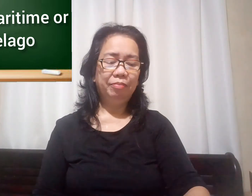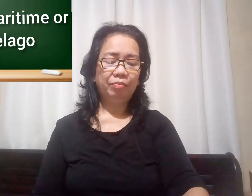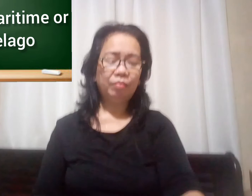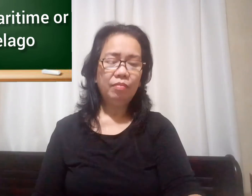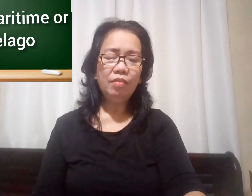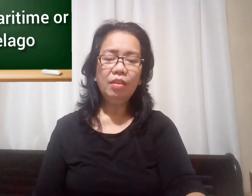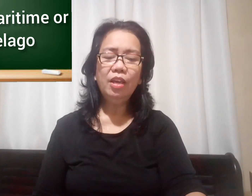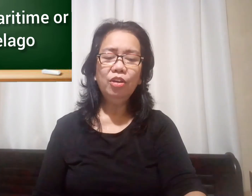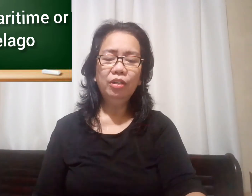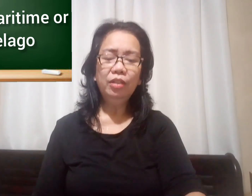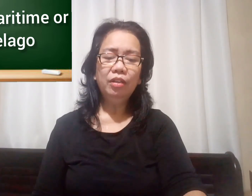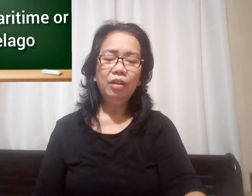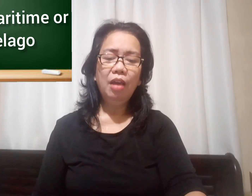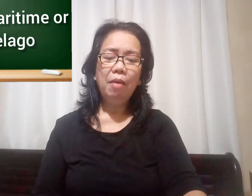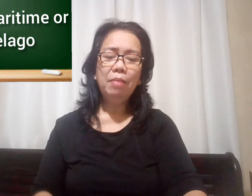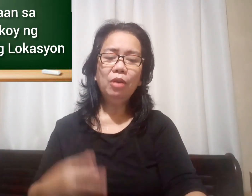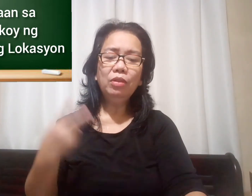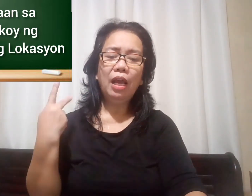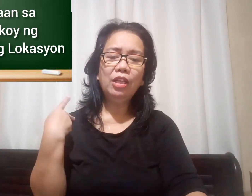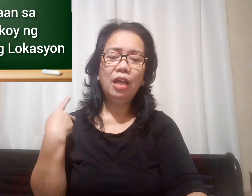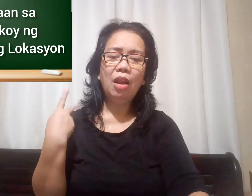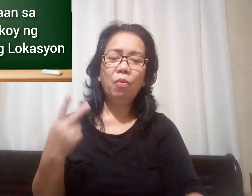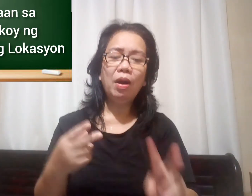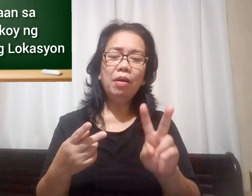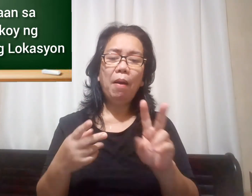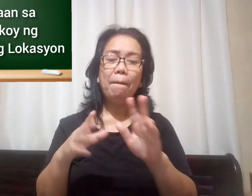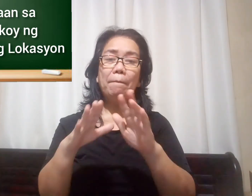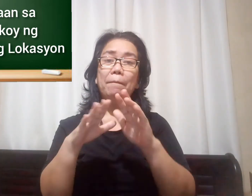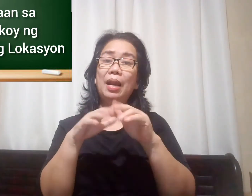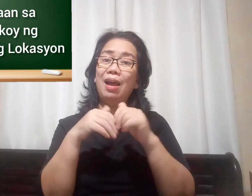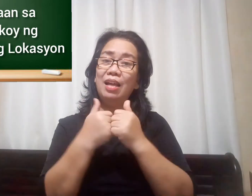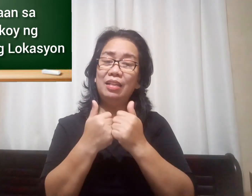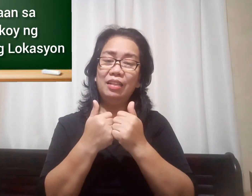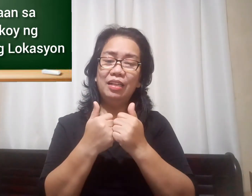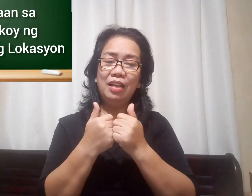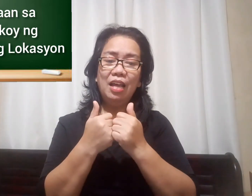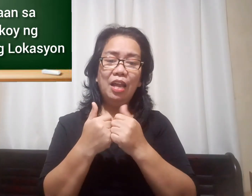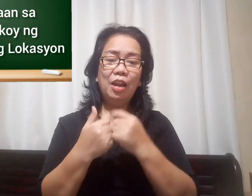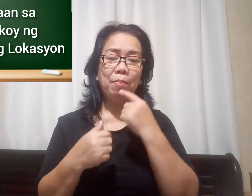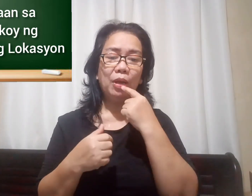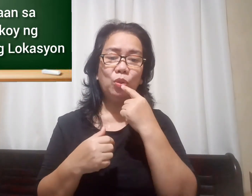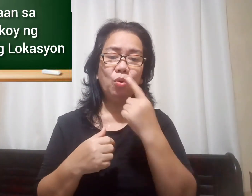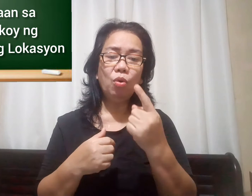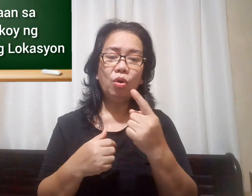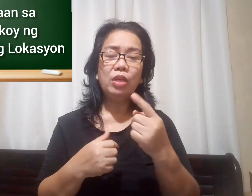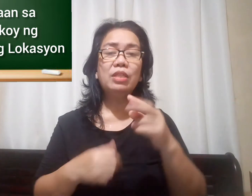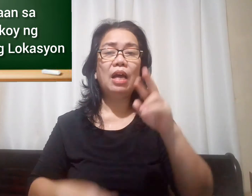Ngayon, meron tayong dalawang paraan ng pagtukoy sa